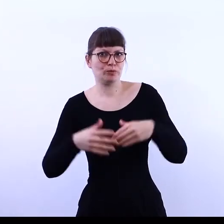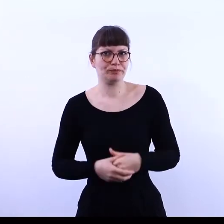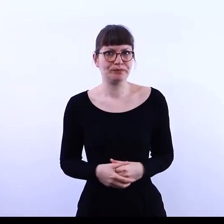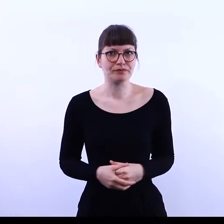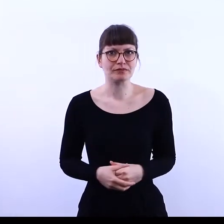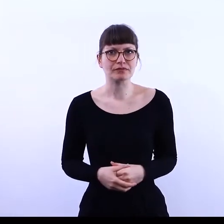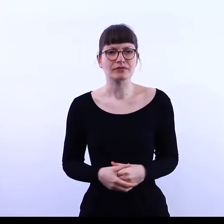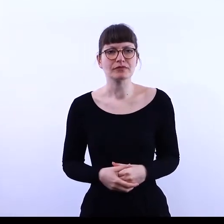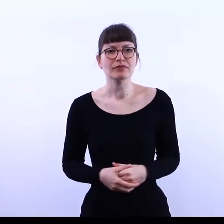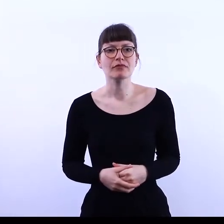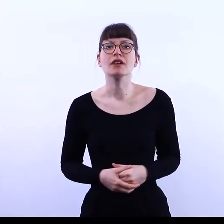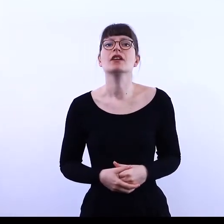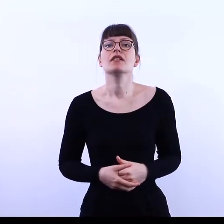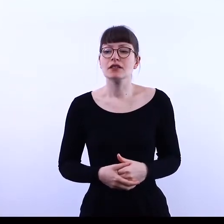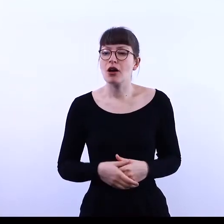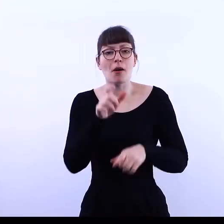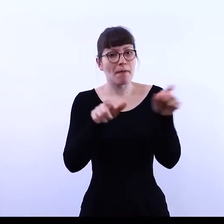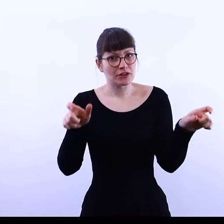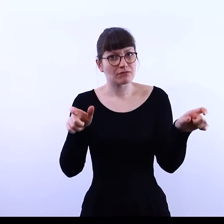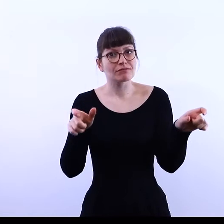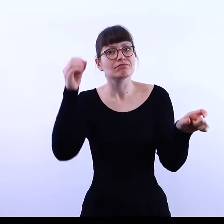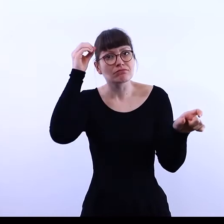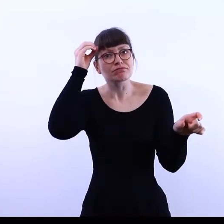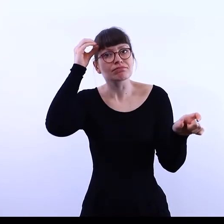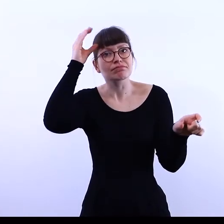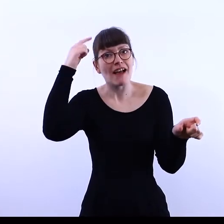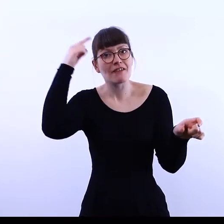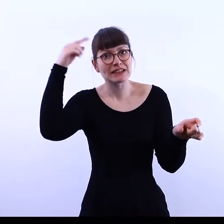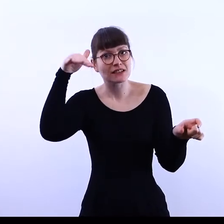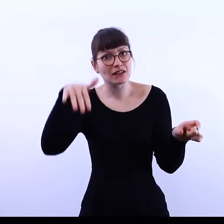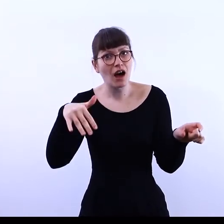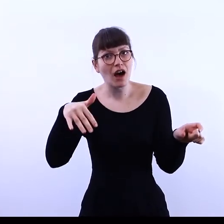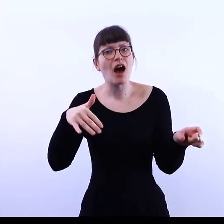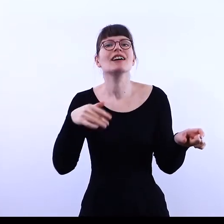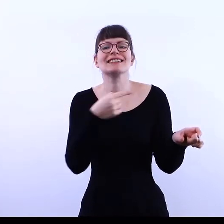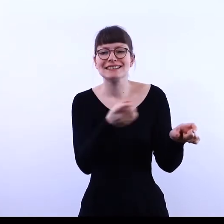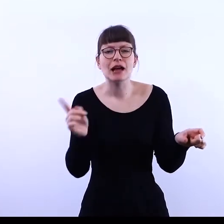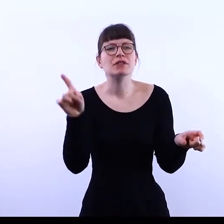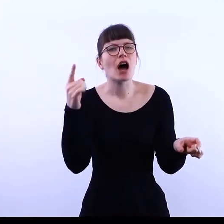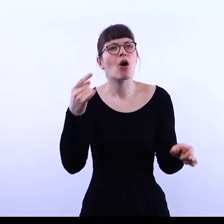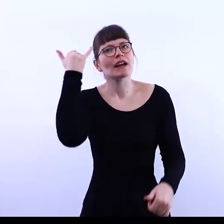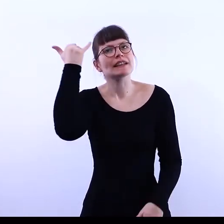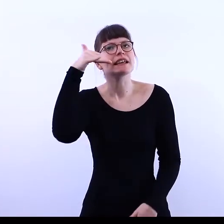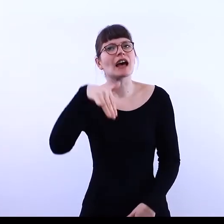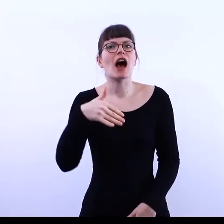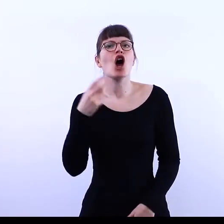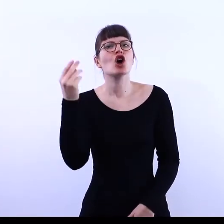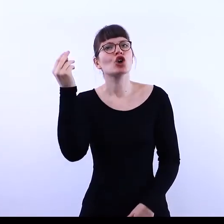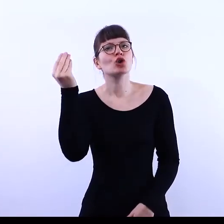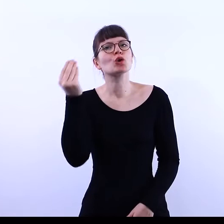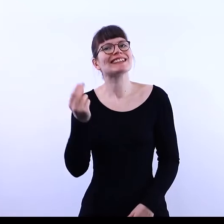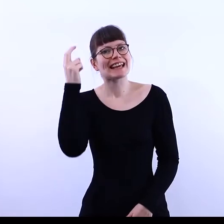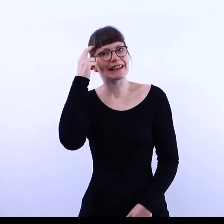je mehr Menschen wissen, desto mehr haben die auch eine Ahnung davon, wie diese künstliche Intelligenz, die eben heute